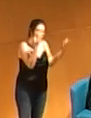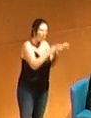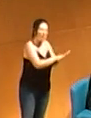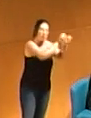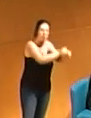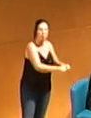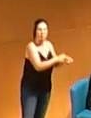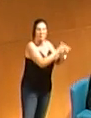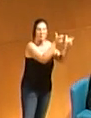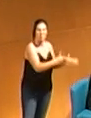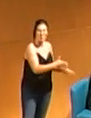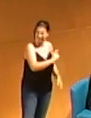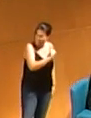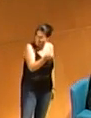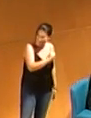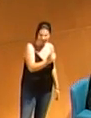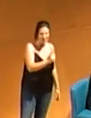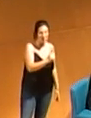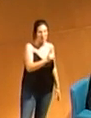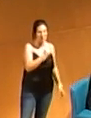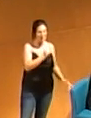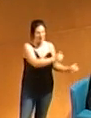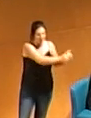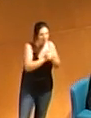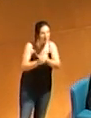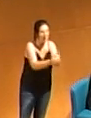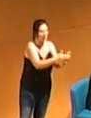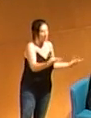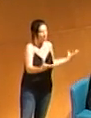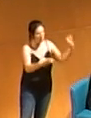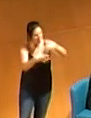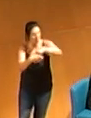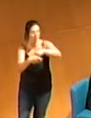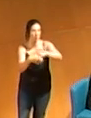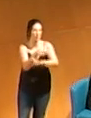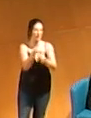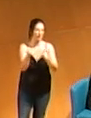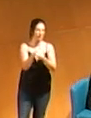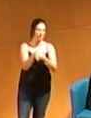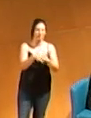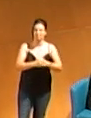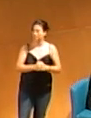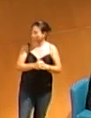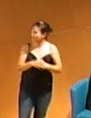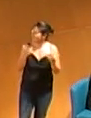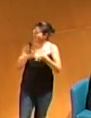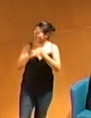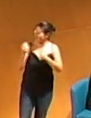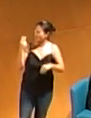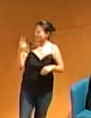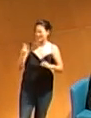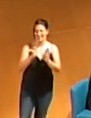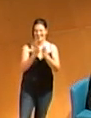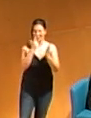vivre ensemble et vous verrez, ça va être bien. Oui. Dans votre livre, il y a une forme de militance quand même qui